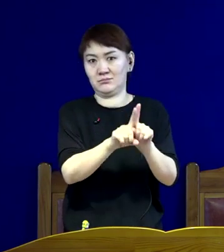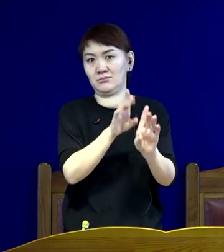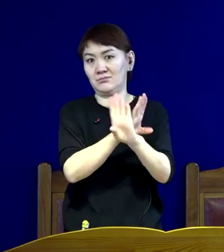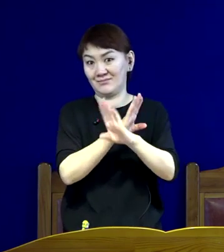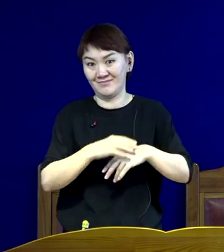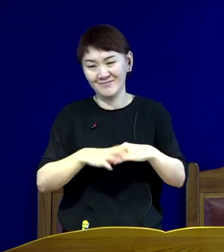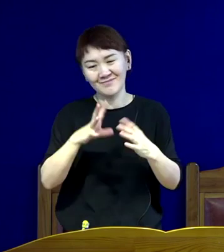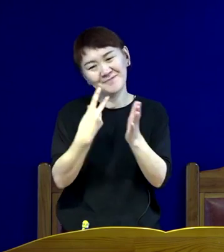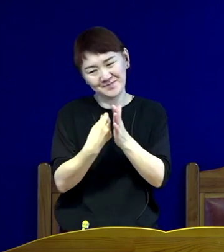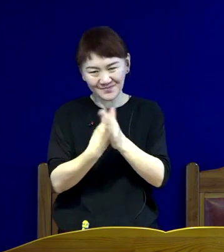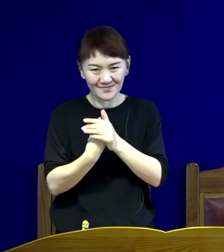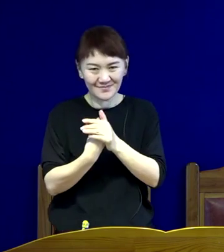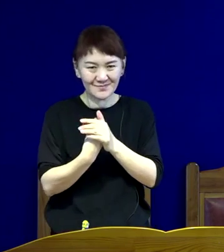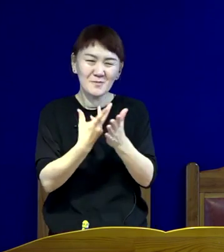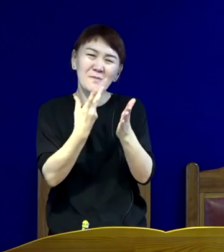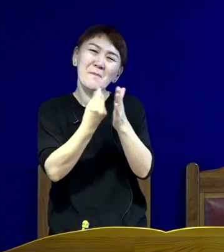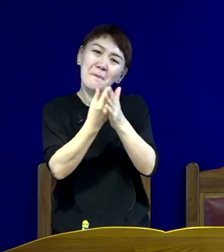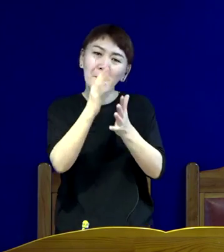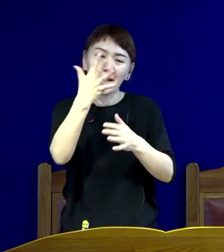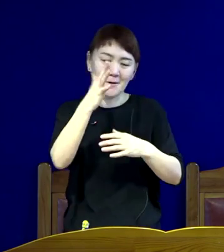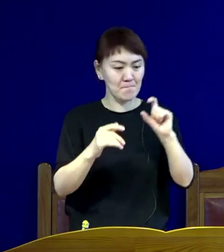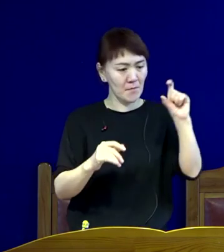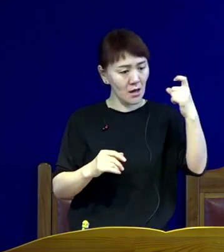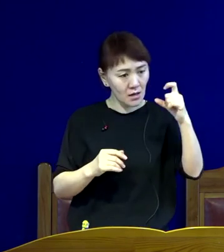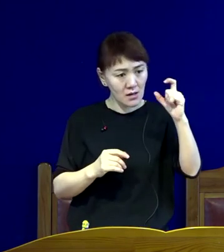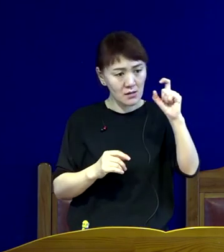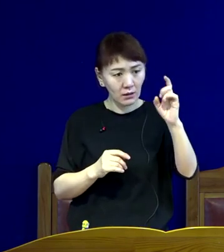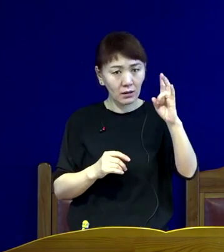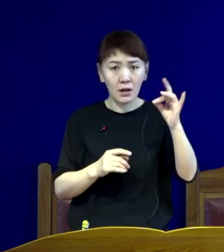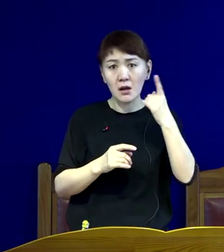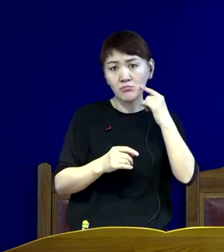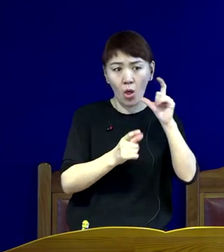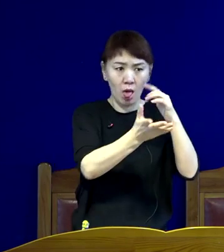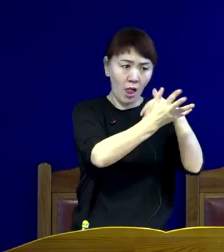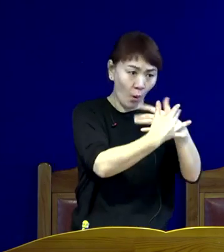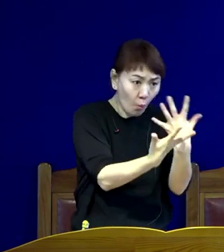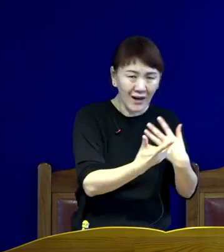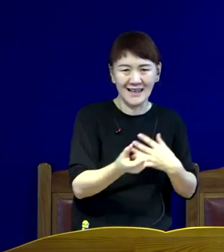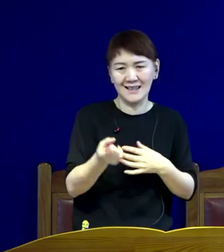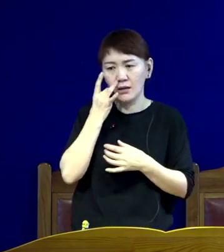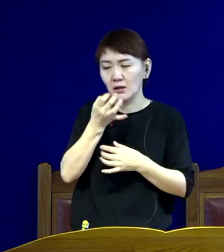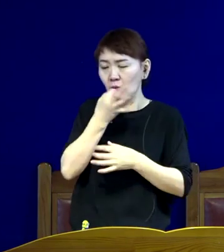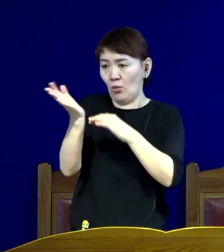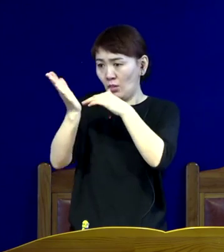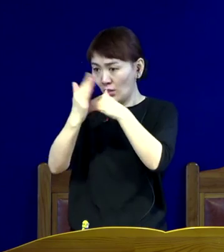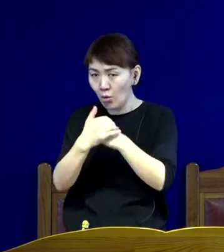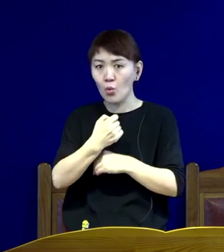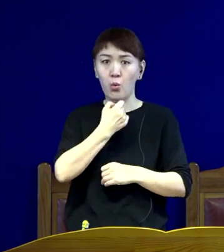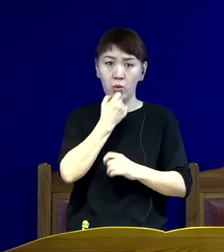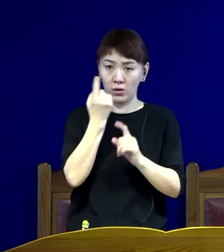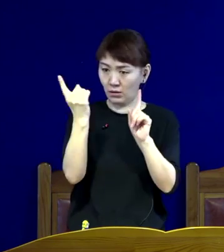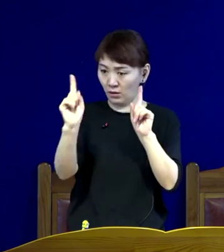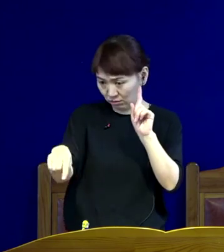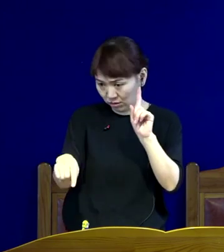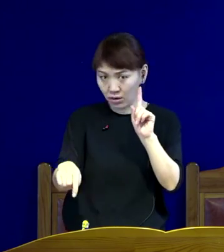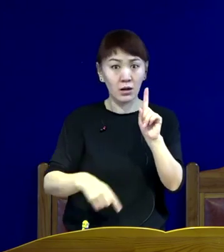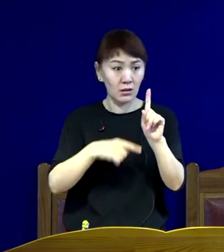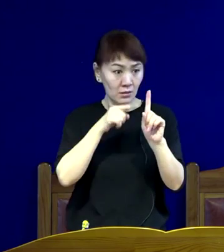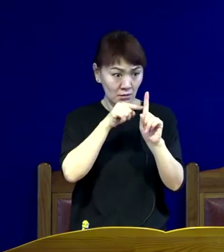эхнэрэн ч юм уу нөхөр нь төрүүлээд нас орчихсан байх юм бол энэ бол маш онцгой тохиолдол. Харин тийм л биш бол бурхны хос олгосныг